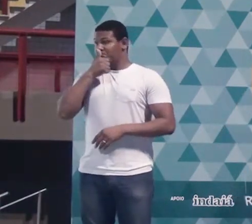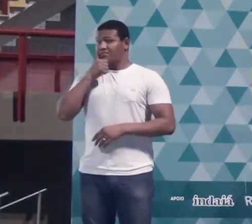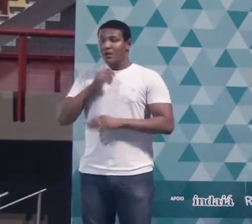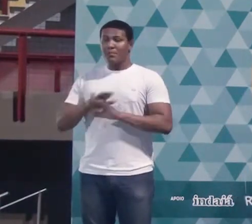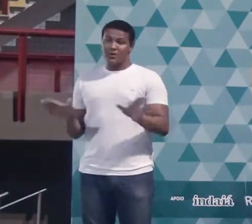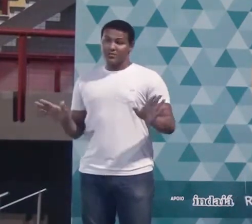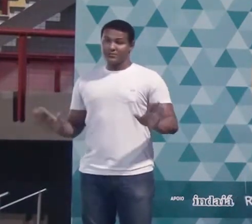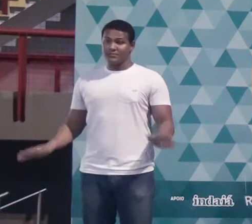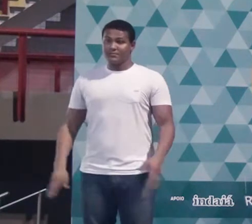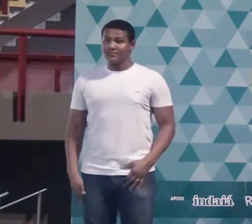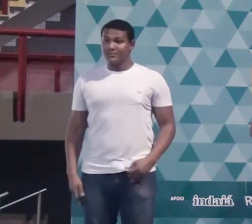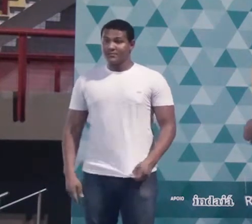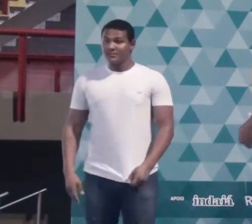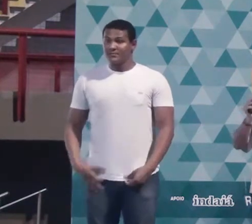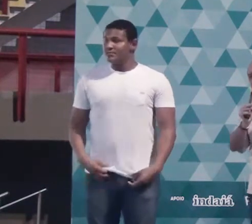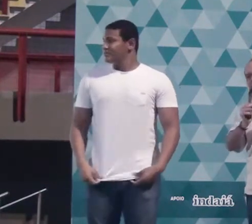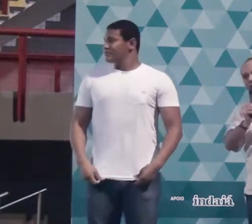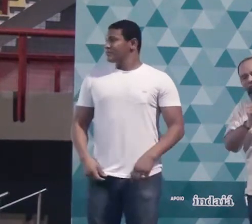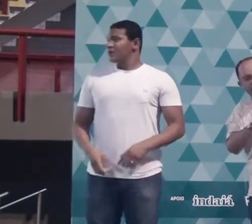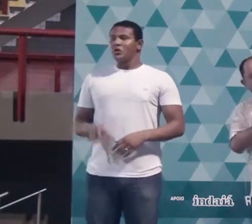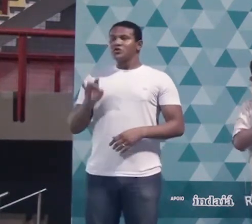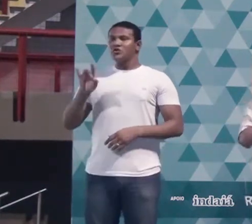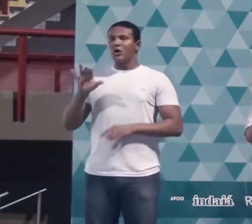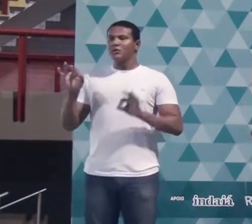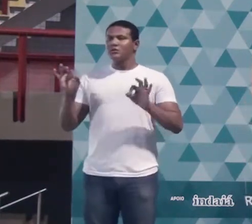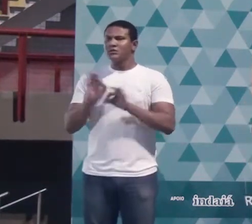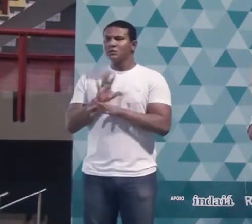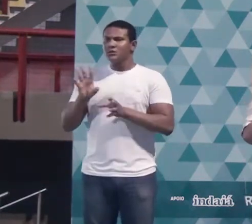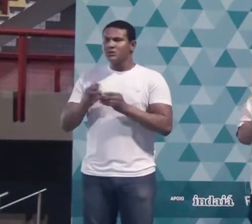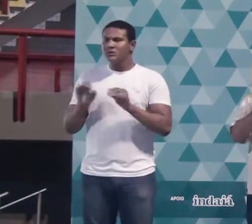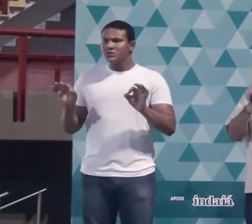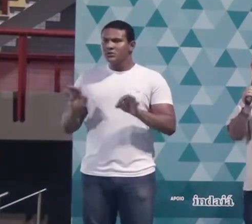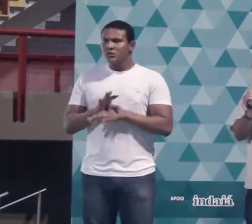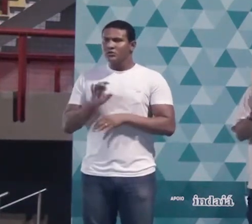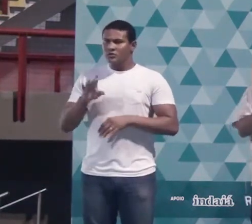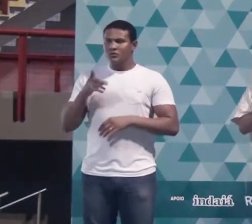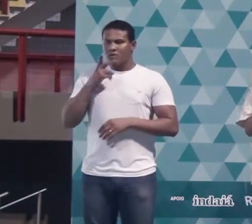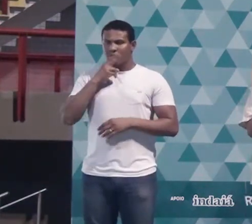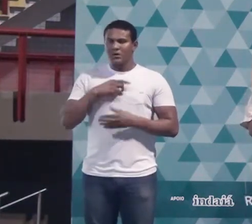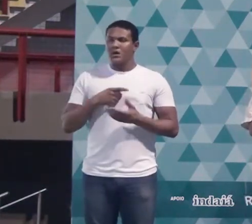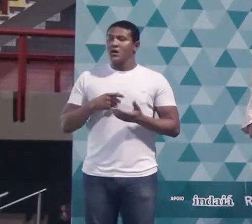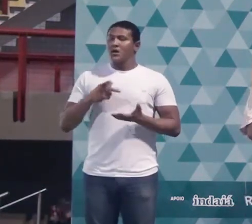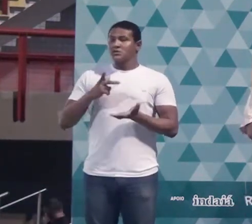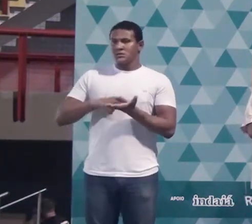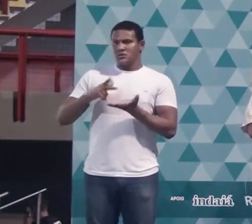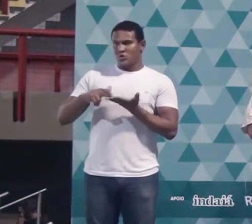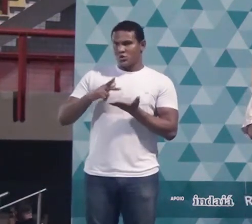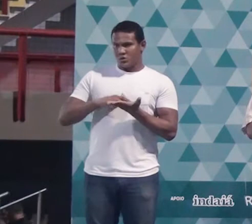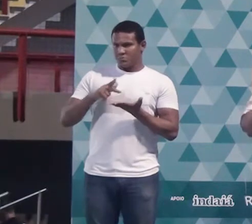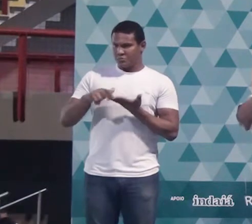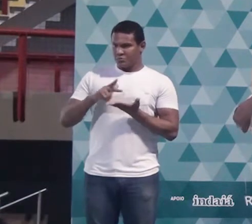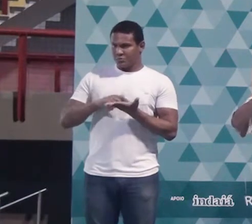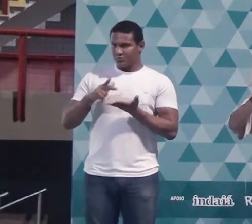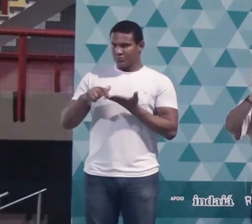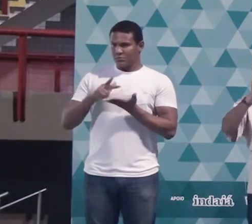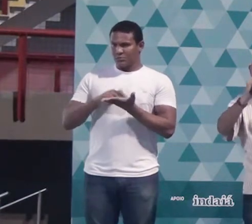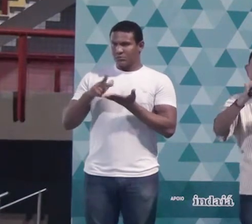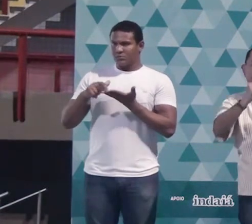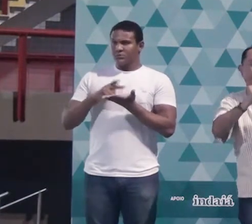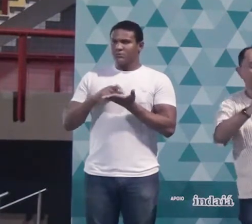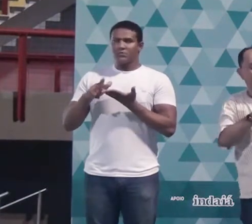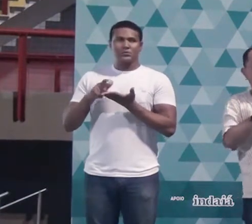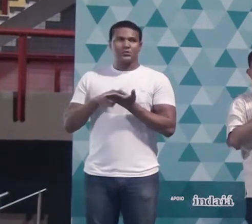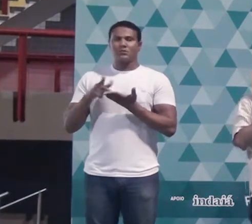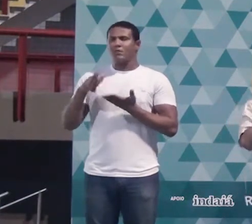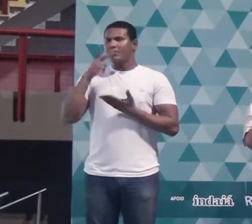Acabou. Só para fechar, relações de sentido, sinônimos, sinonímia, palavras de